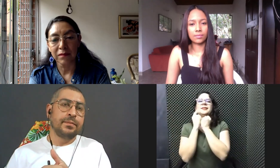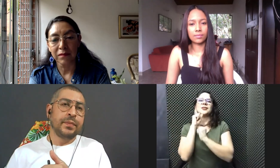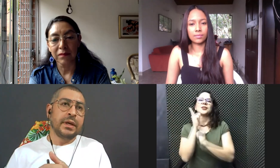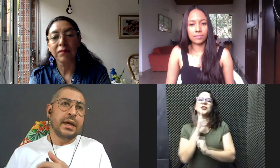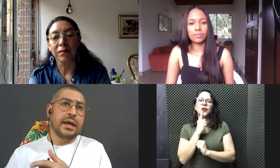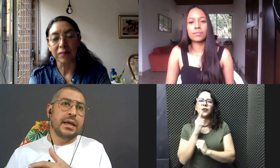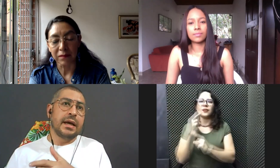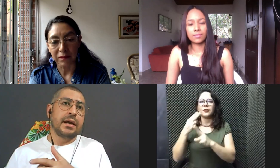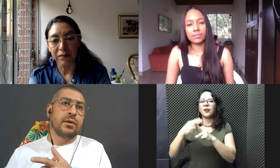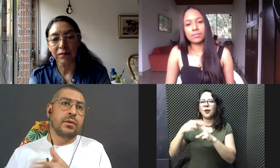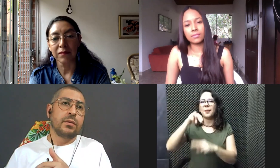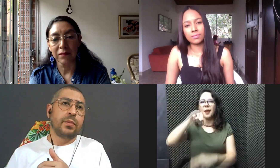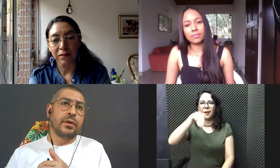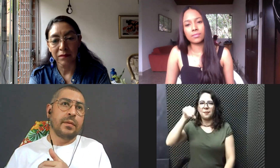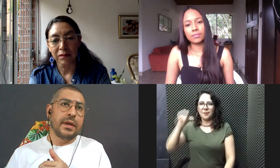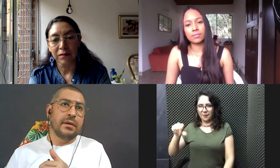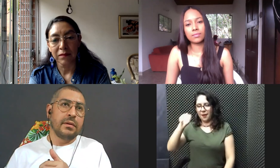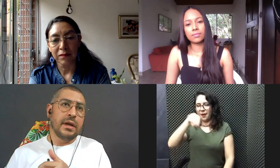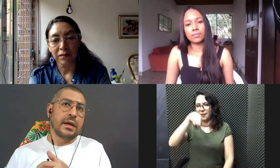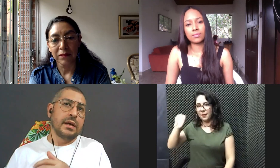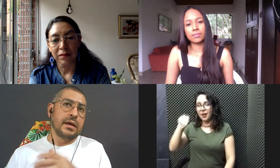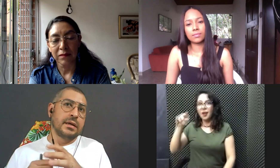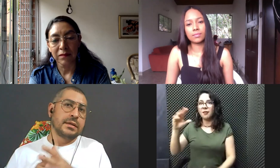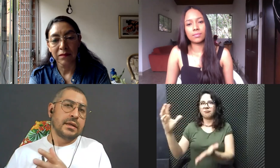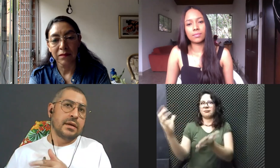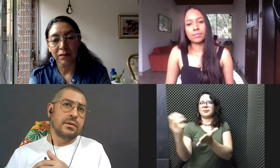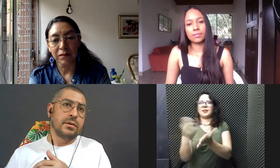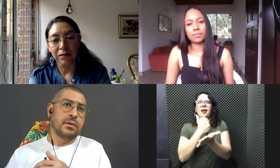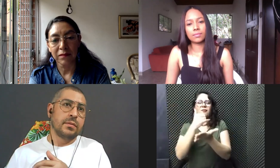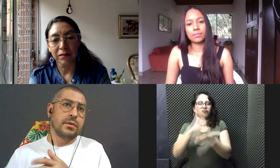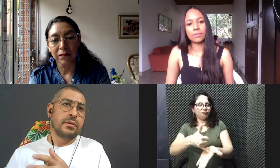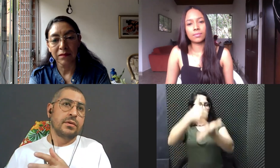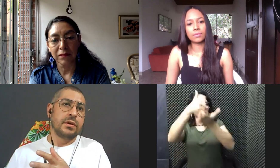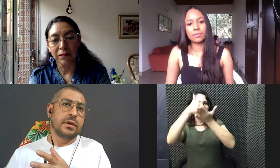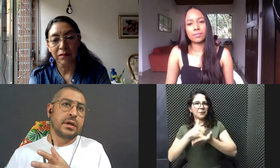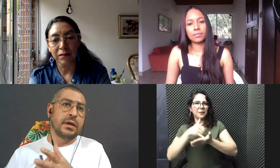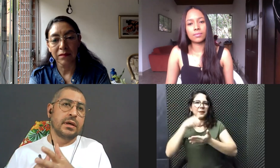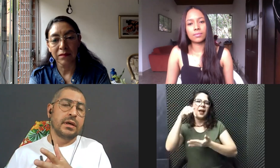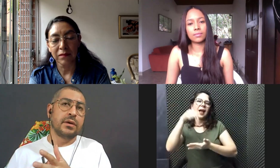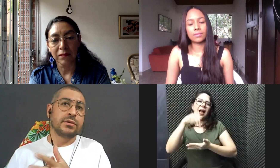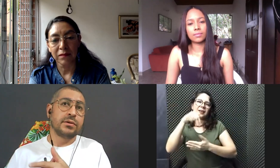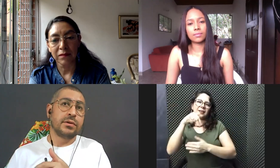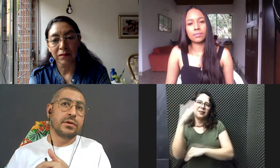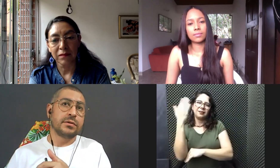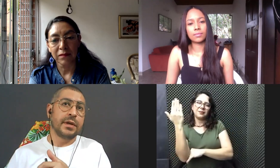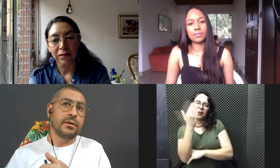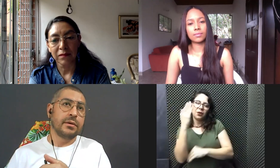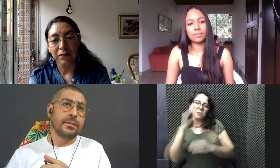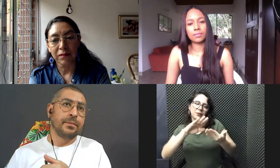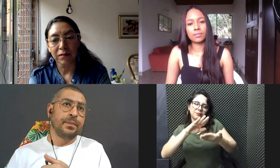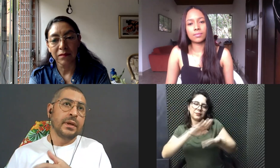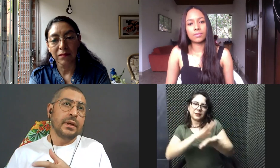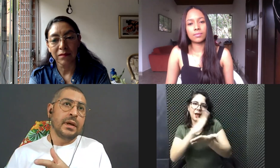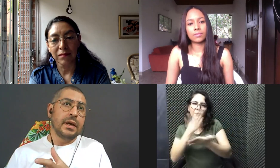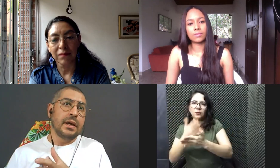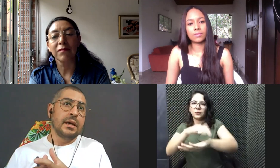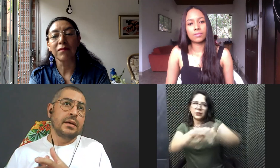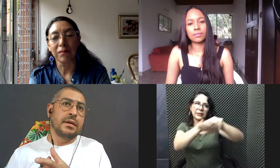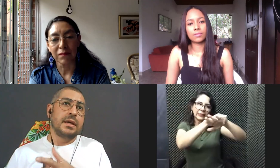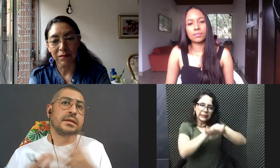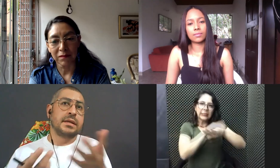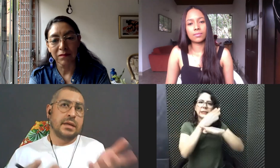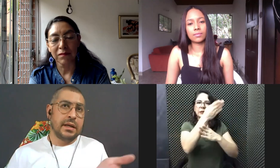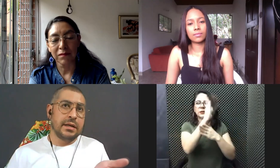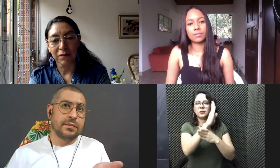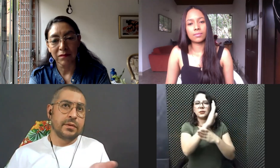Maltin. Ella ganó por una película que aquí se tradujo como Hijos de un Dios Menor.